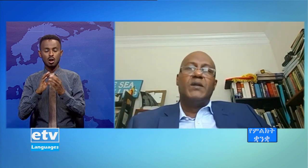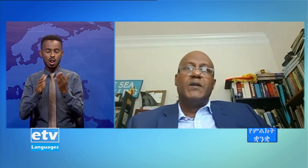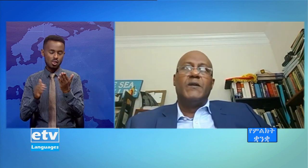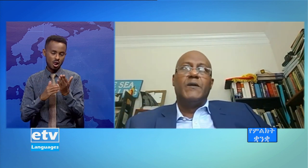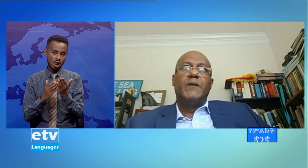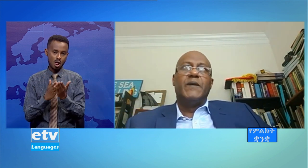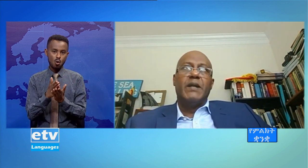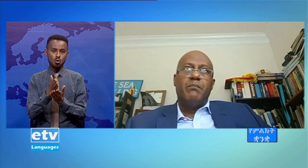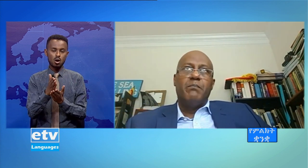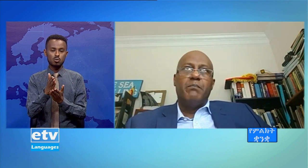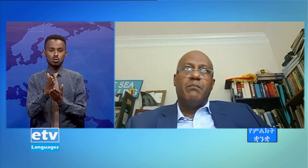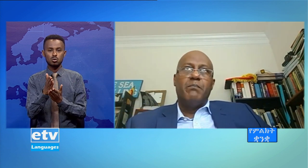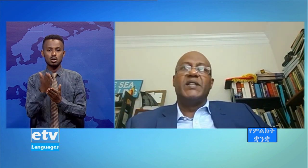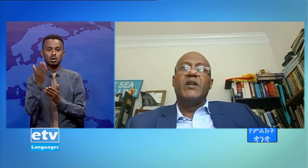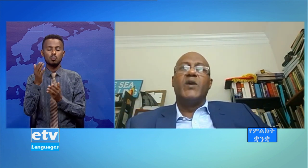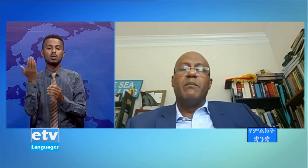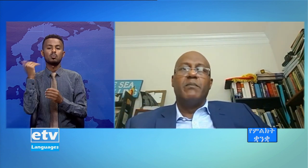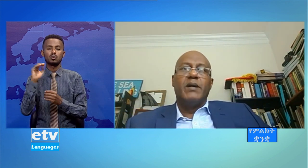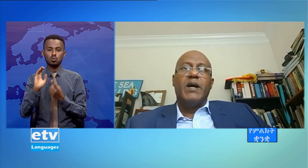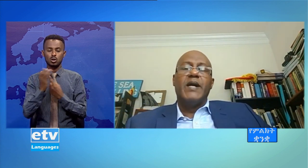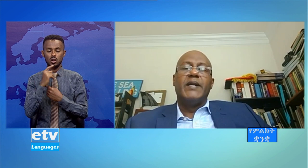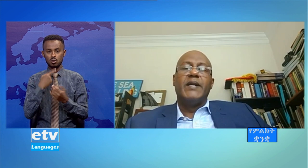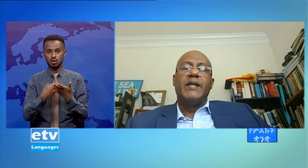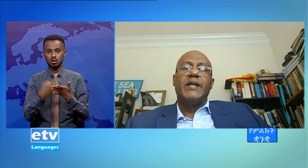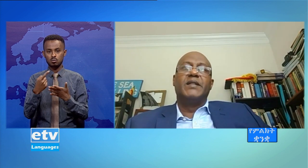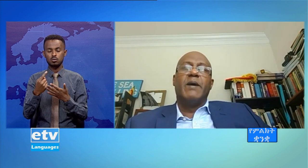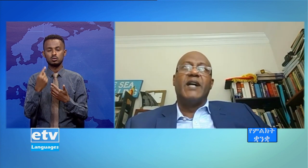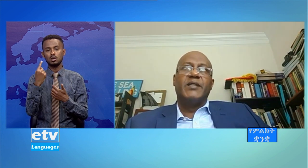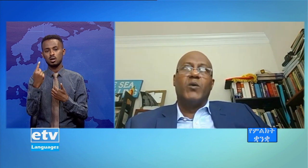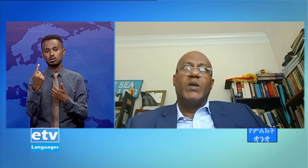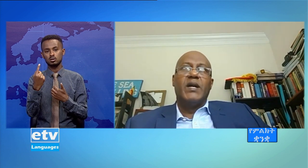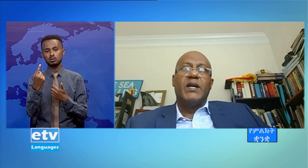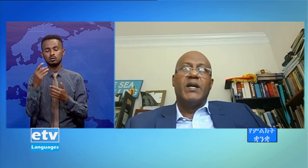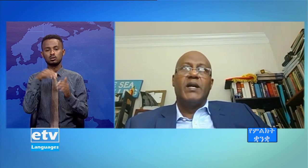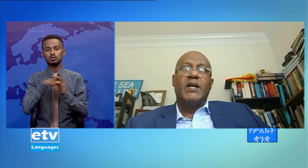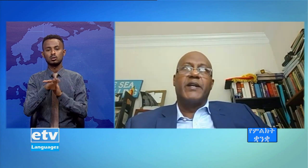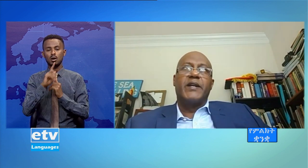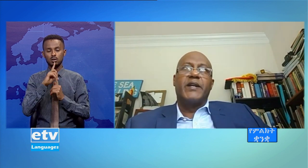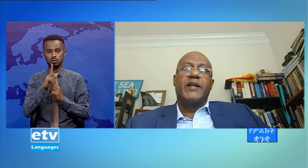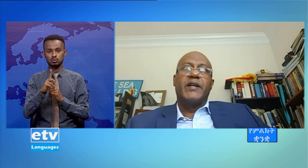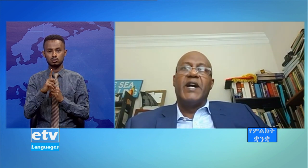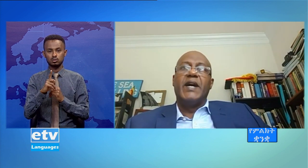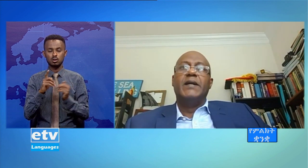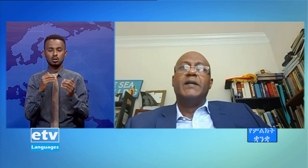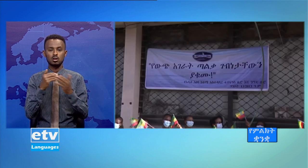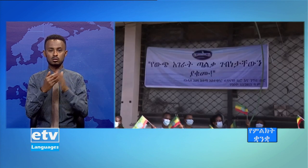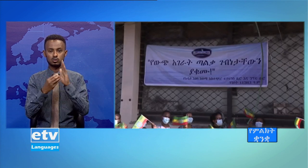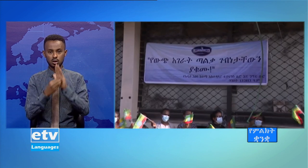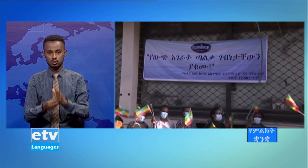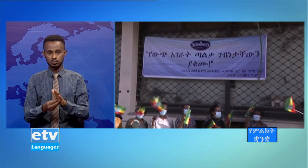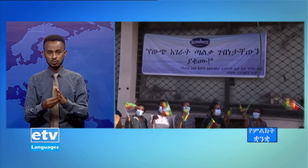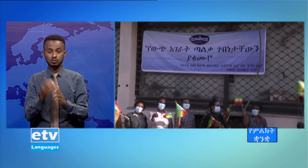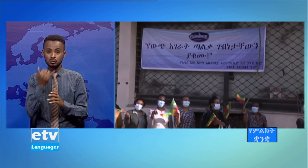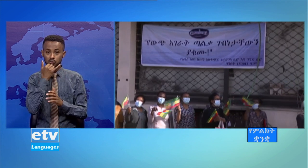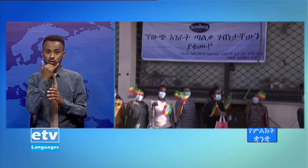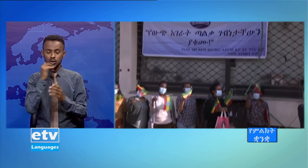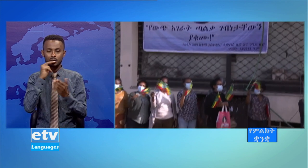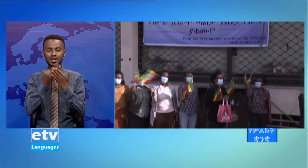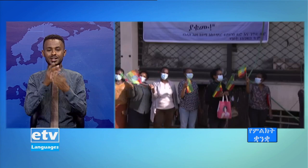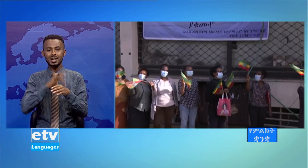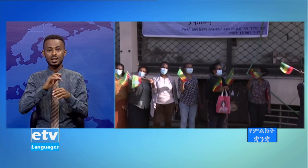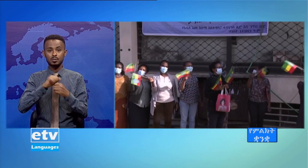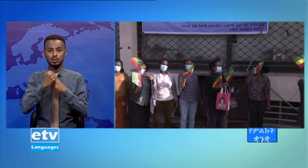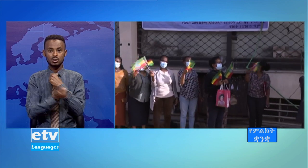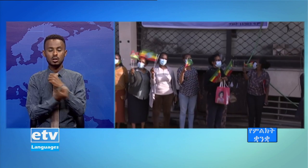ሲያወናብዱ የነበረበት ሁኔታ ነው። ይሄም አንድ ግብአት ነው ለደረሰው ጫና። በተሳሳተ መረጃ ላይ